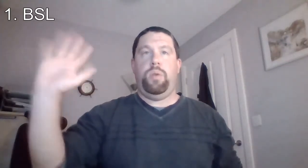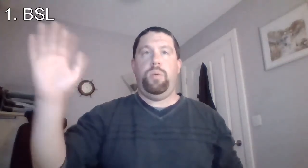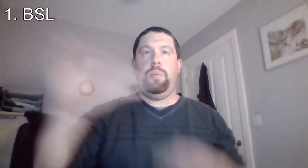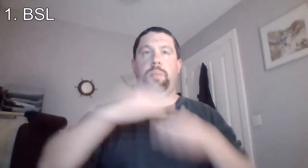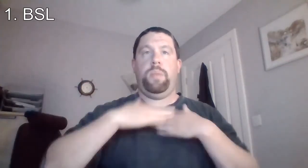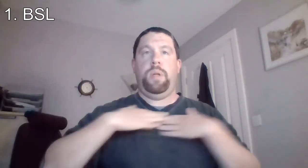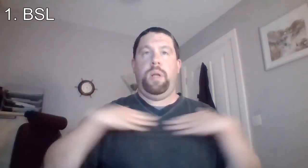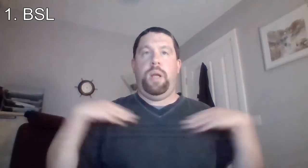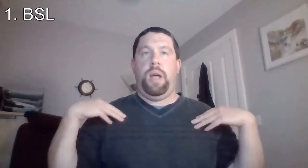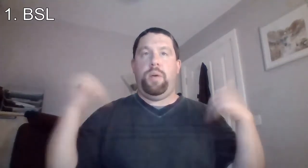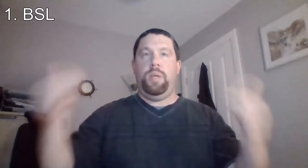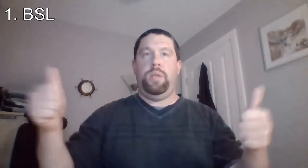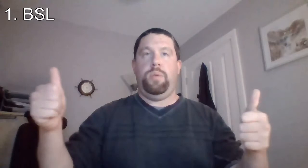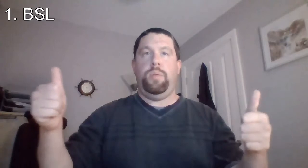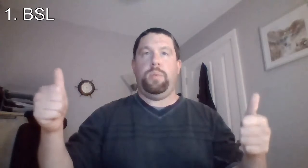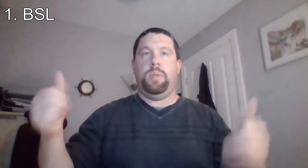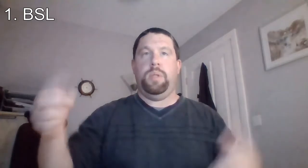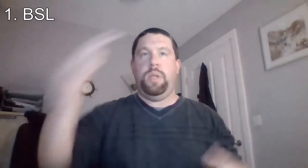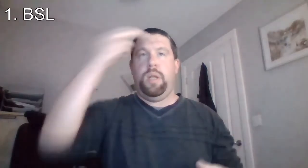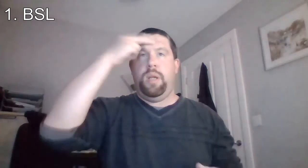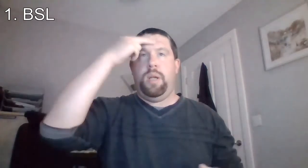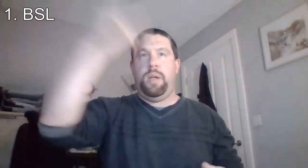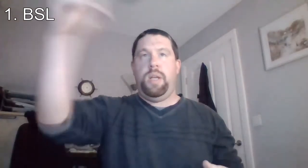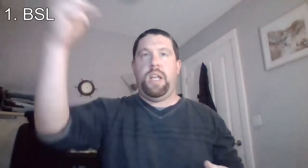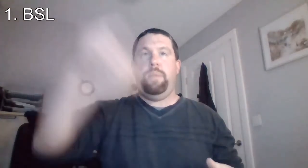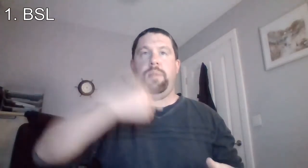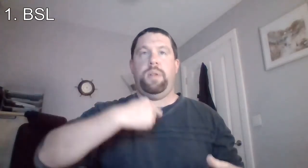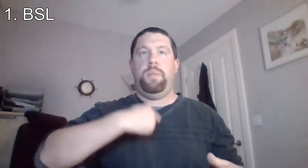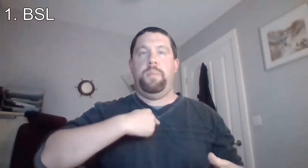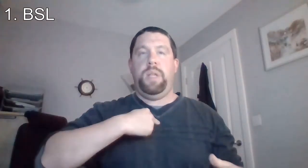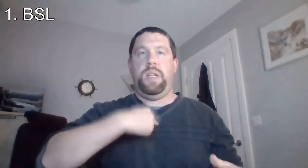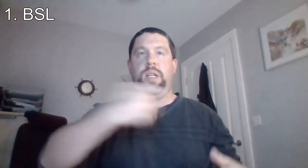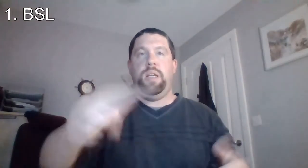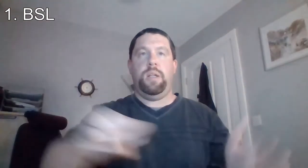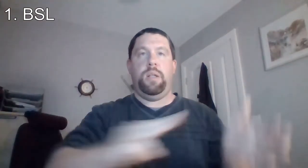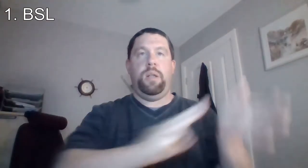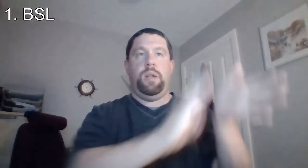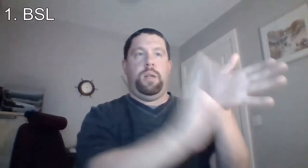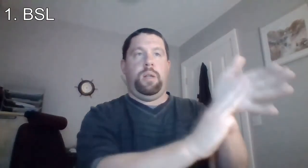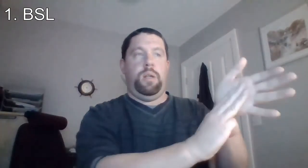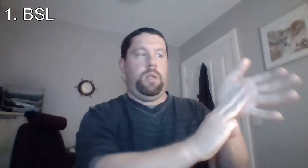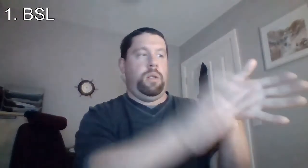Hello, how are you? Name me.